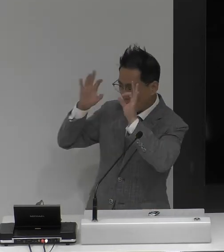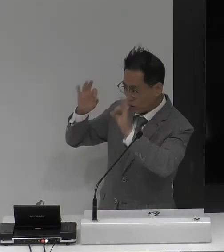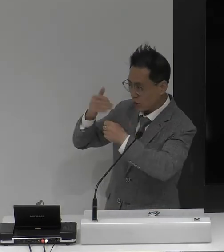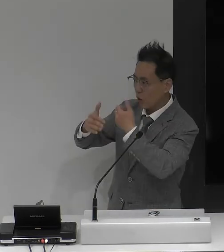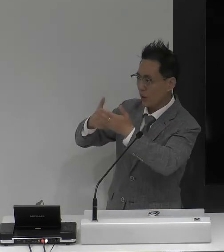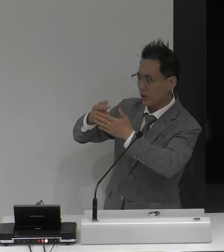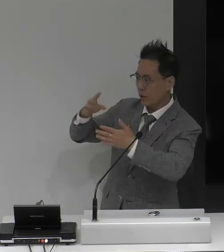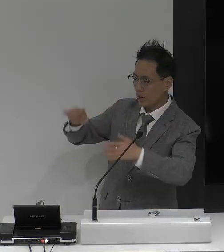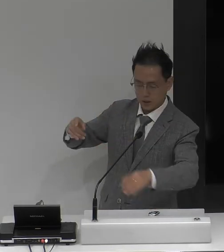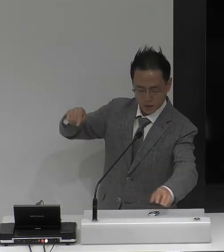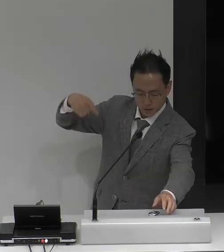본즉 여호와께서